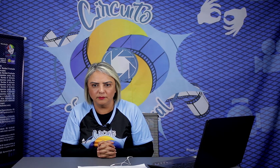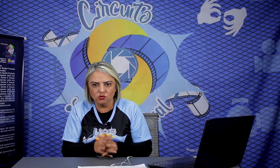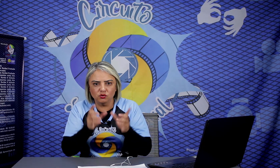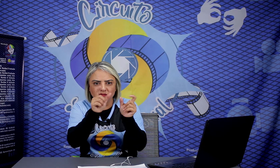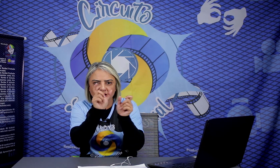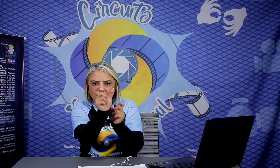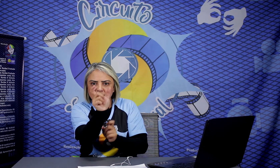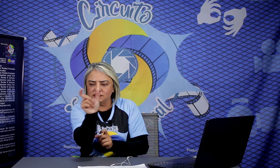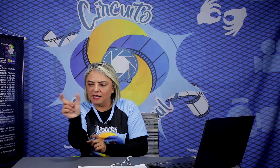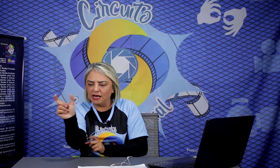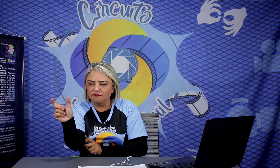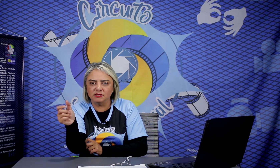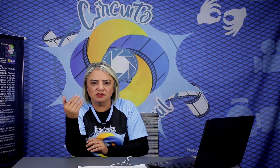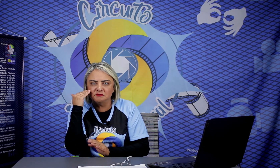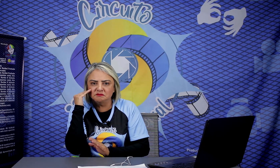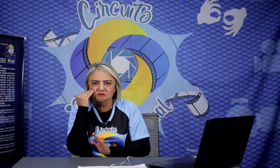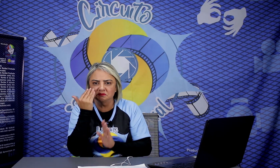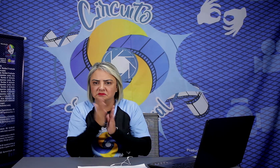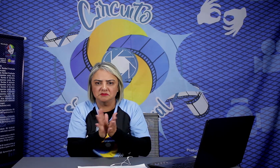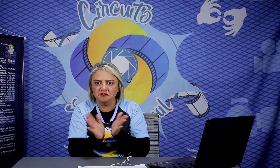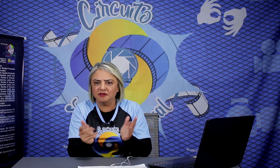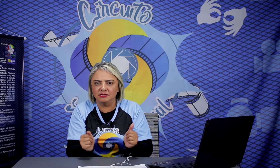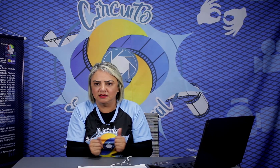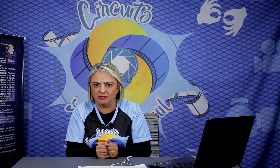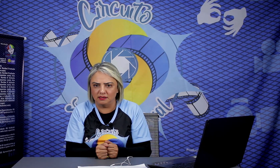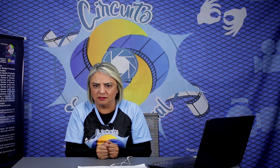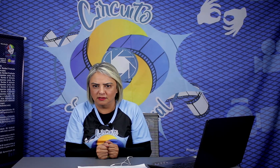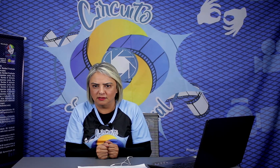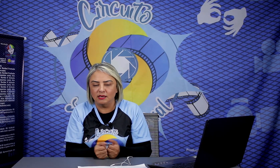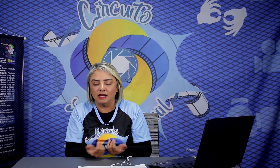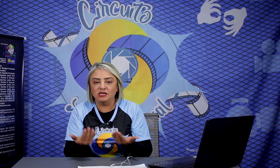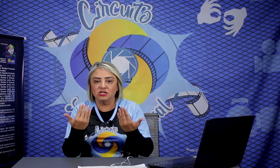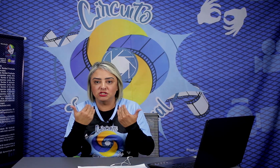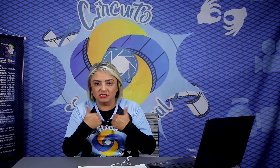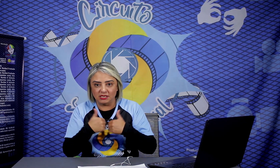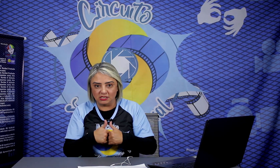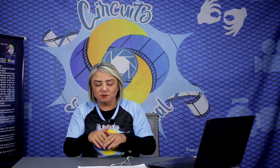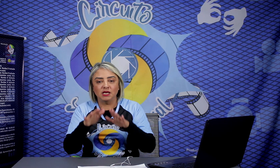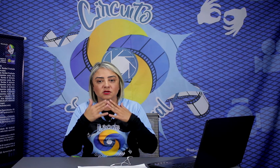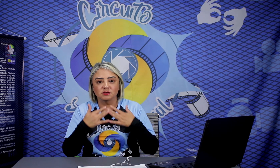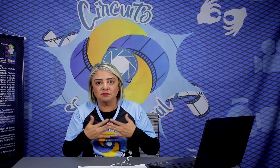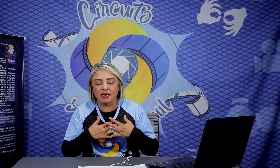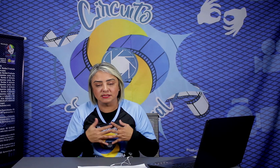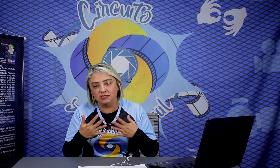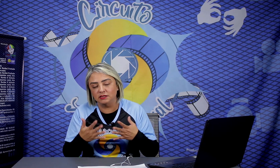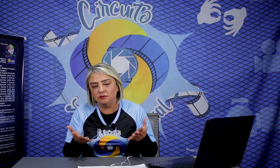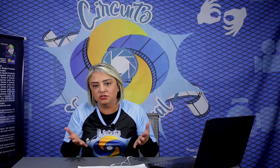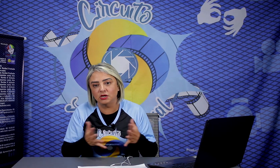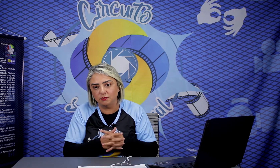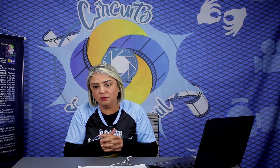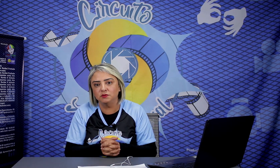surdo vai ler aquelas palavrinhas e não vai entender. A gente entende porque a nossa base linguística é o